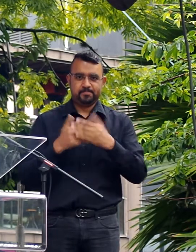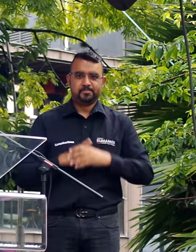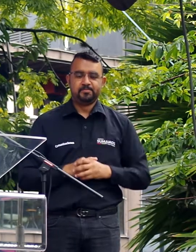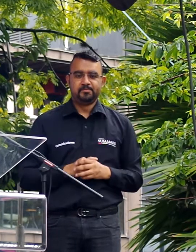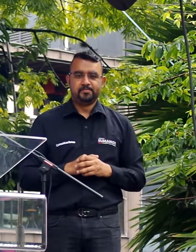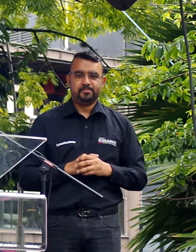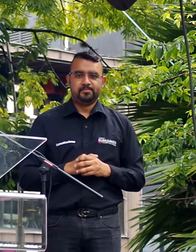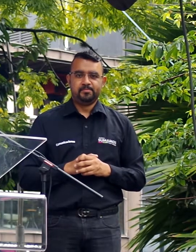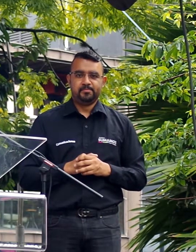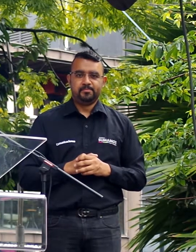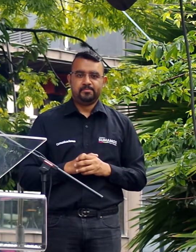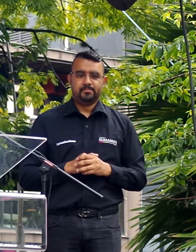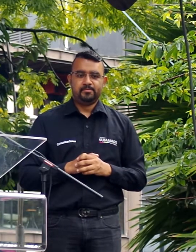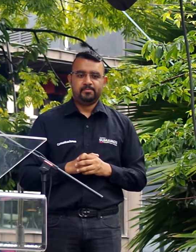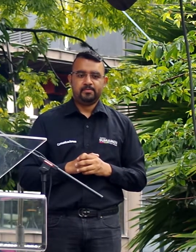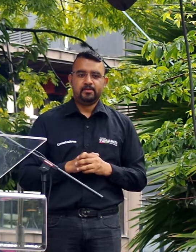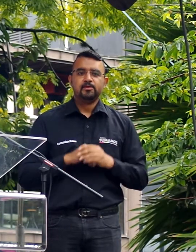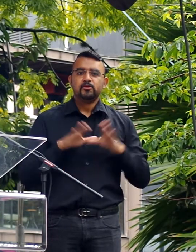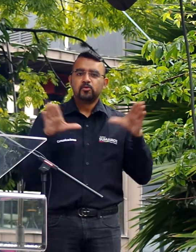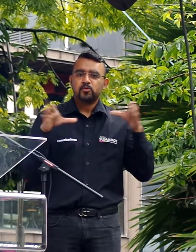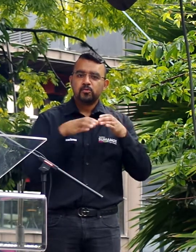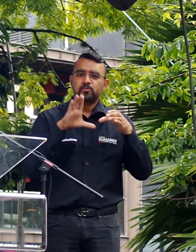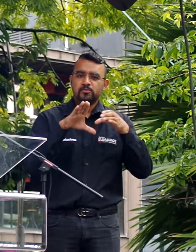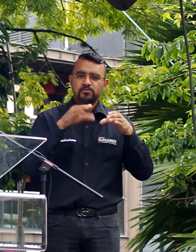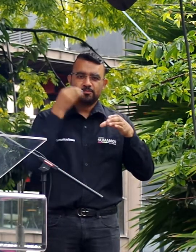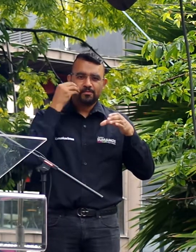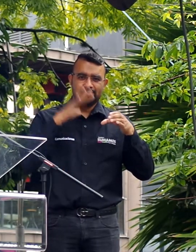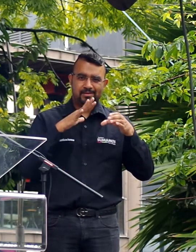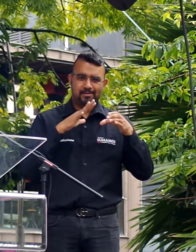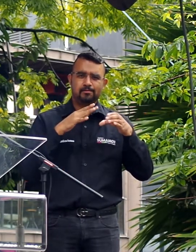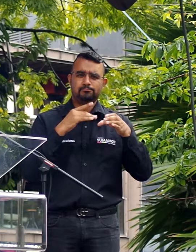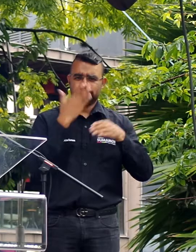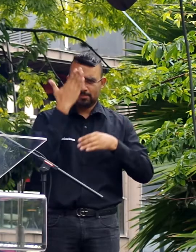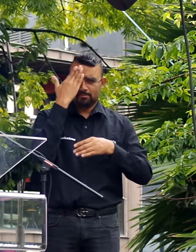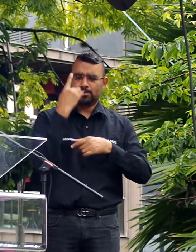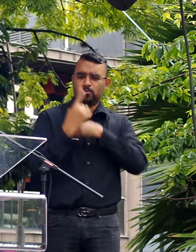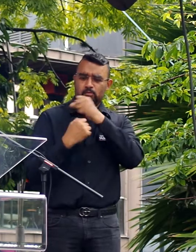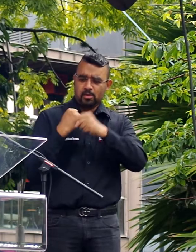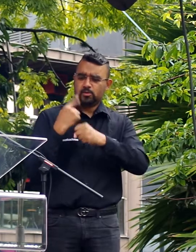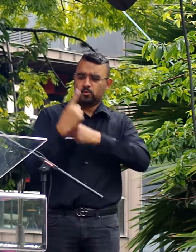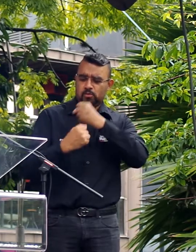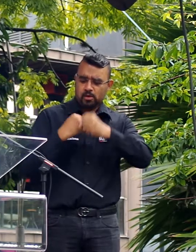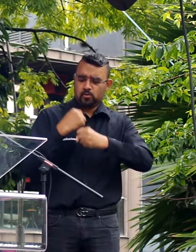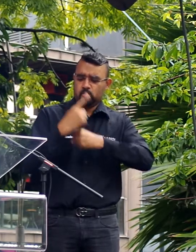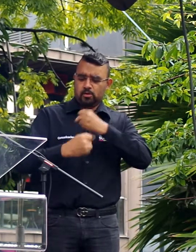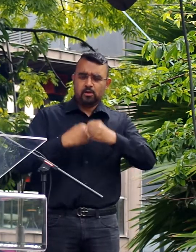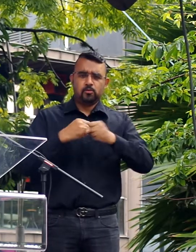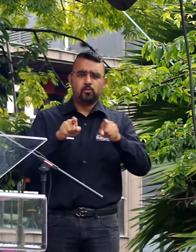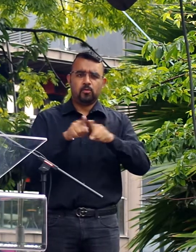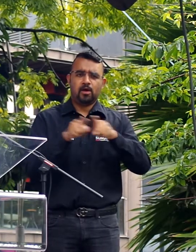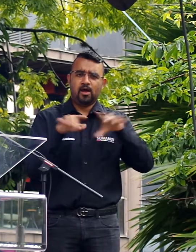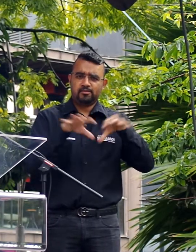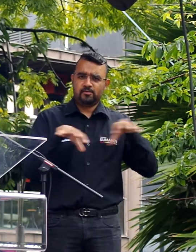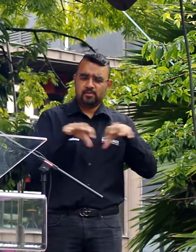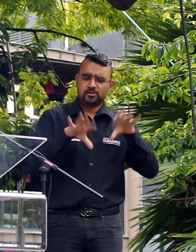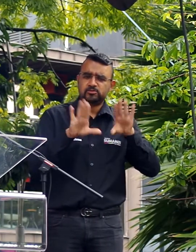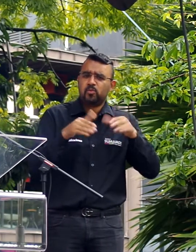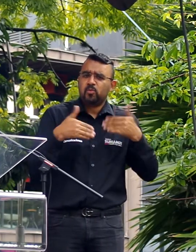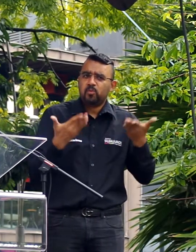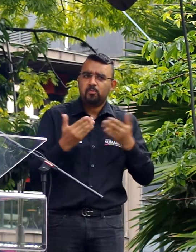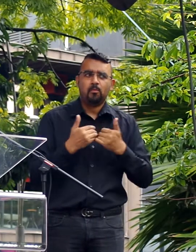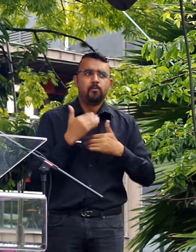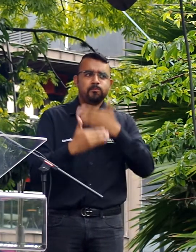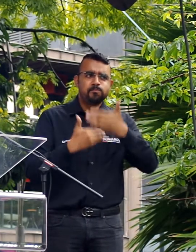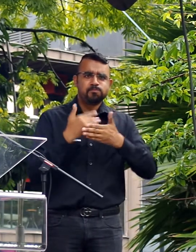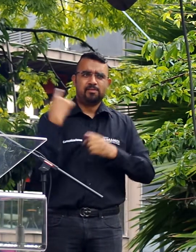La Administración Municipal Juntos Sumamos por Envigado, año tras año, se ha encargado de priorizar diferentes acciones en busca de preservar